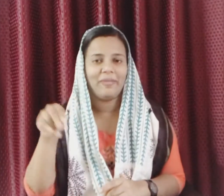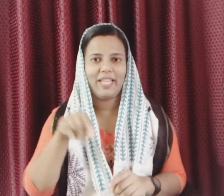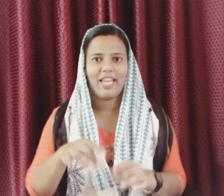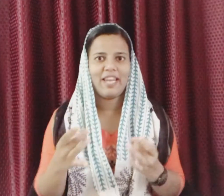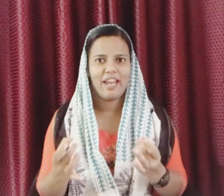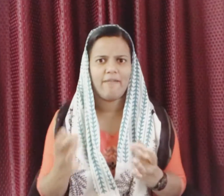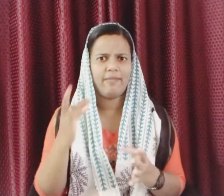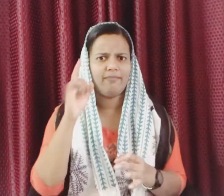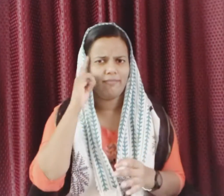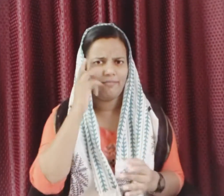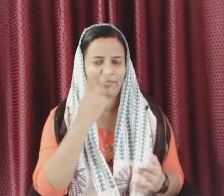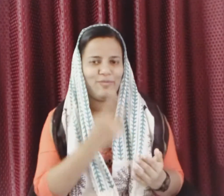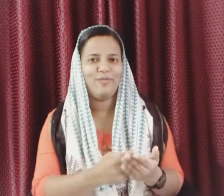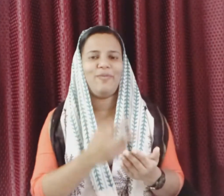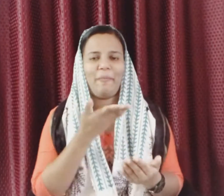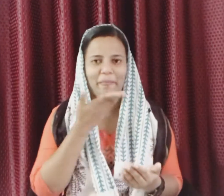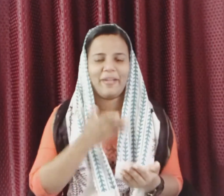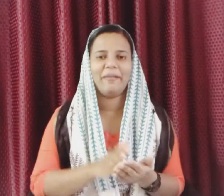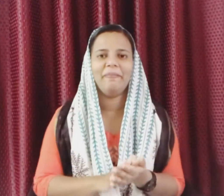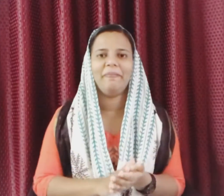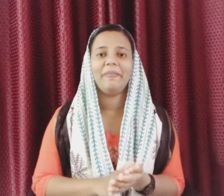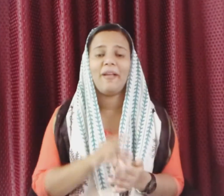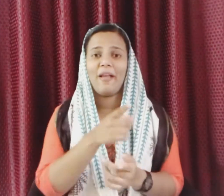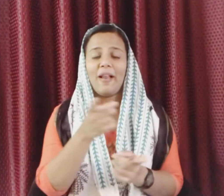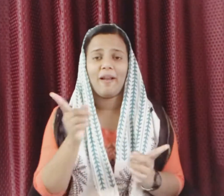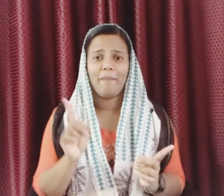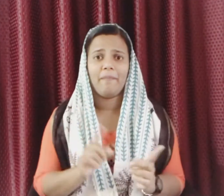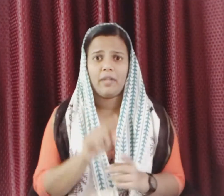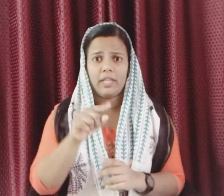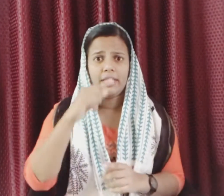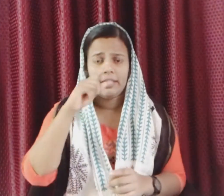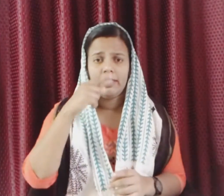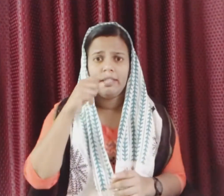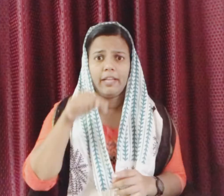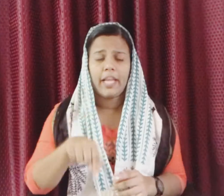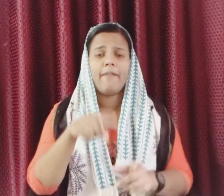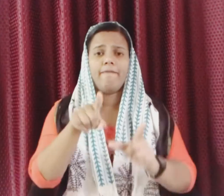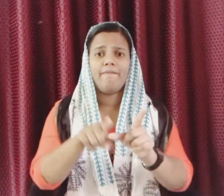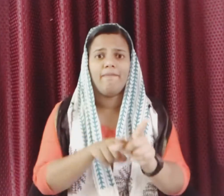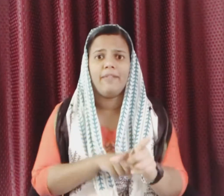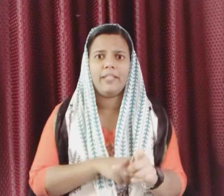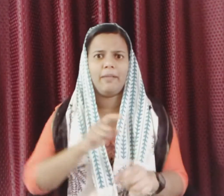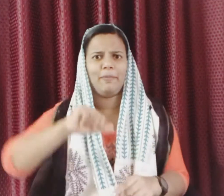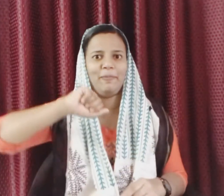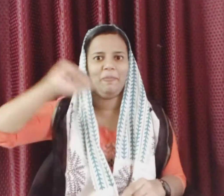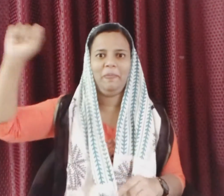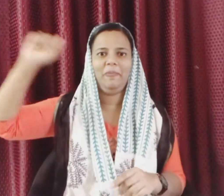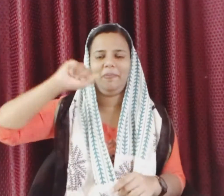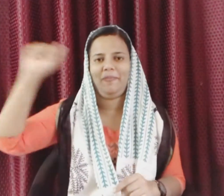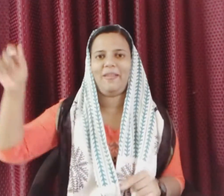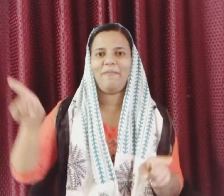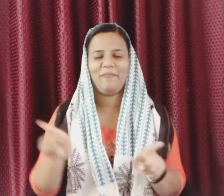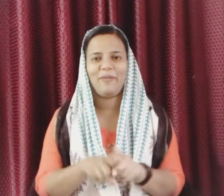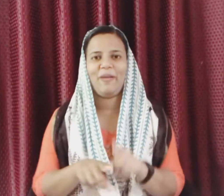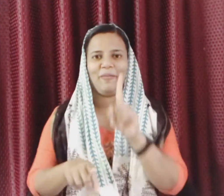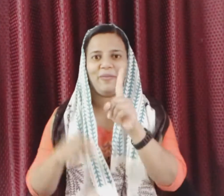പ്രഭാതത്തിൽ വളരെ ശ്രദ്ധയോടെ വായിച്ച് മനസ്സിലാക്കുക. അത് നിങ്ങളുടെ ജീവിതത്തിൽ ഈ വർഷത്തെ ഒരു മുദ്രാവാക്യമാക്കി എടുക്കണം.